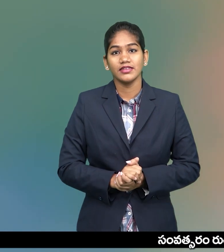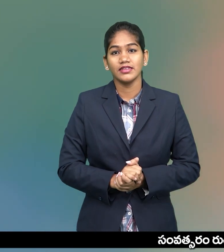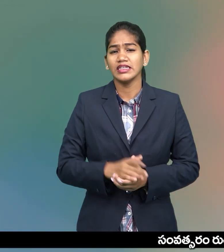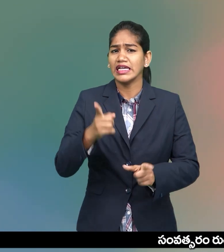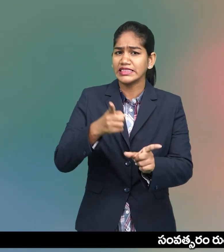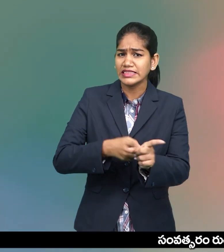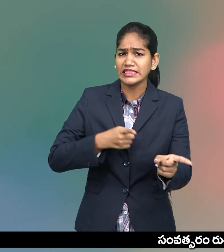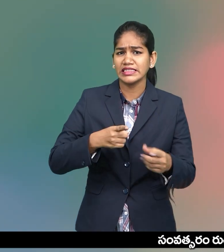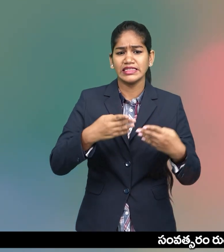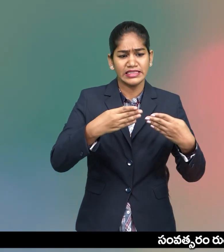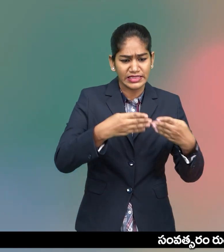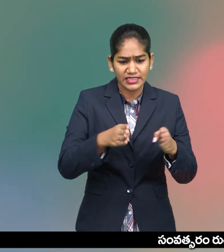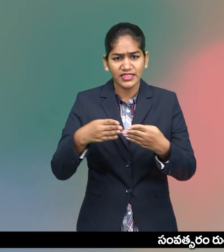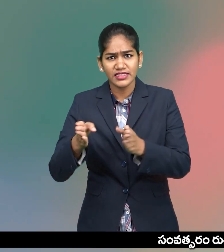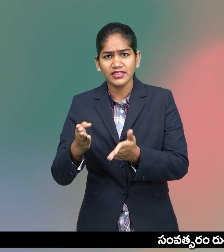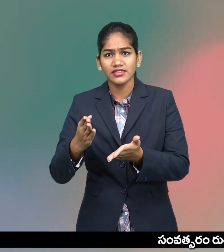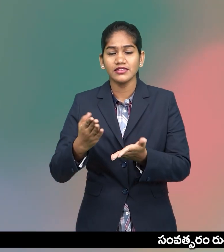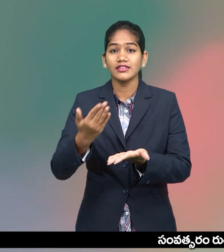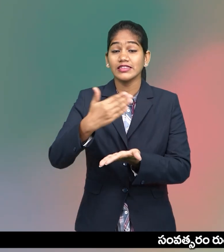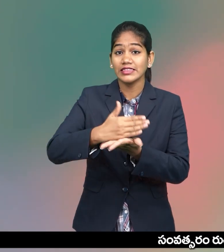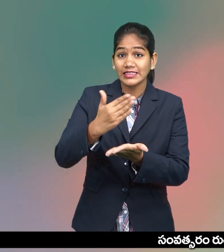సంవత్సరం ఋతువులుగా విభజించబడింది.